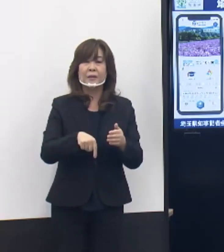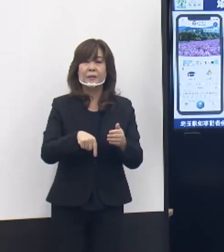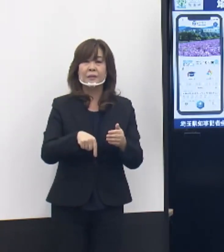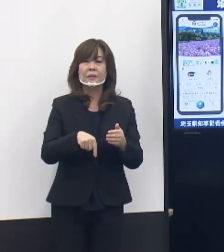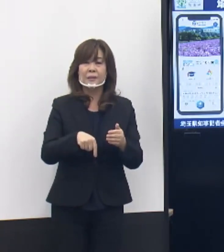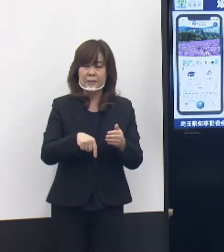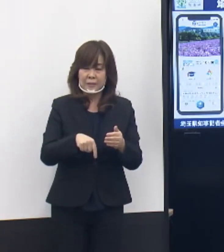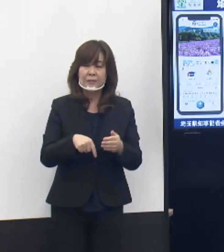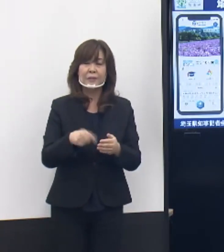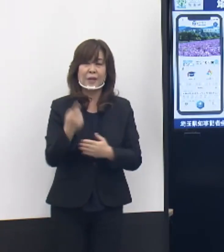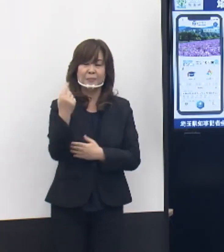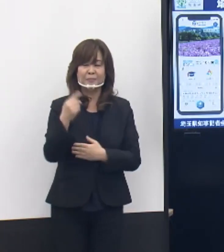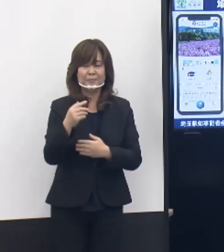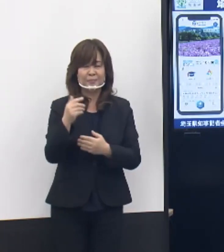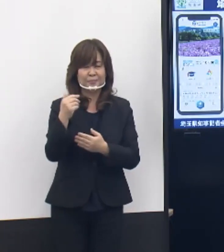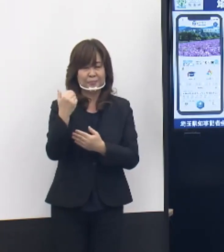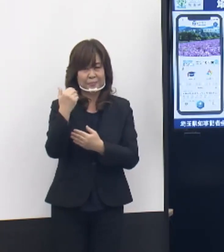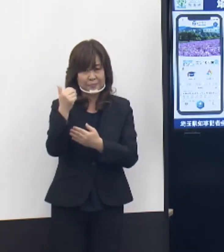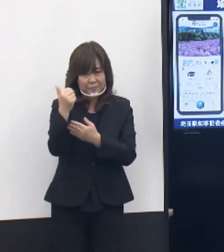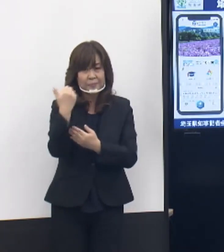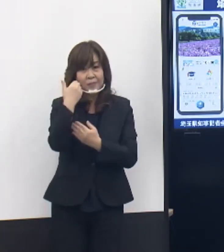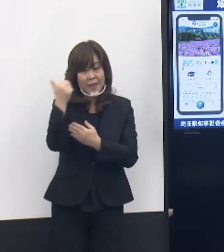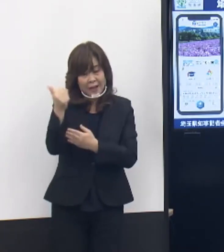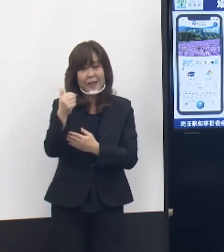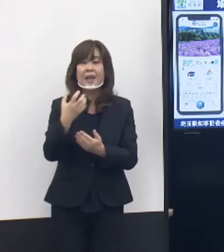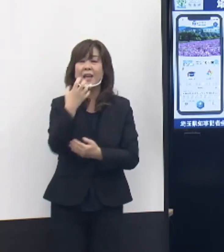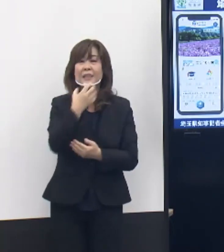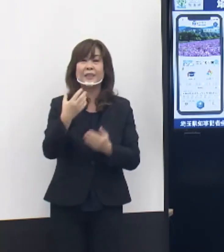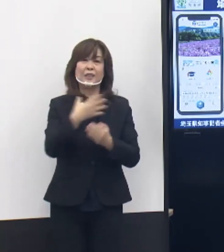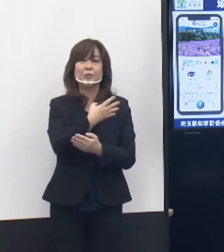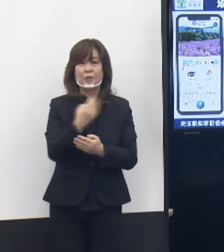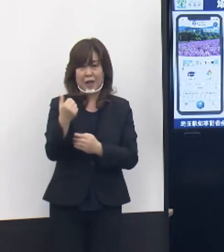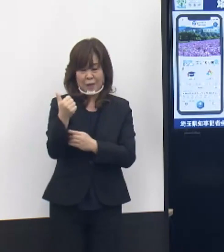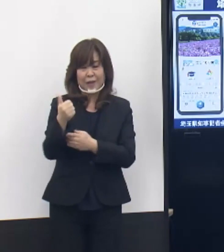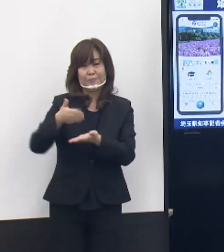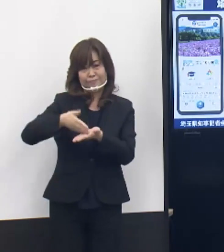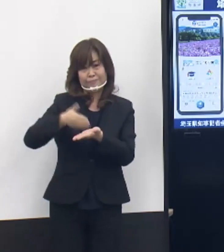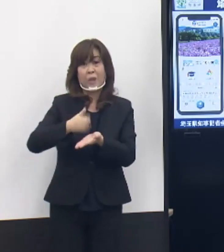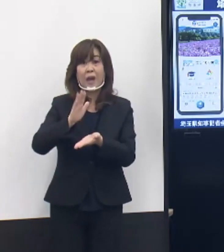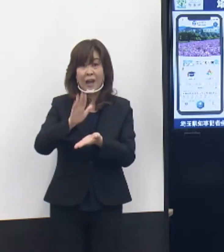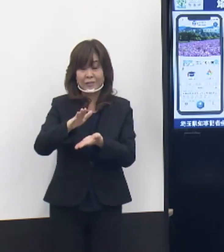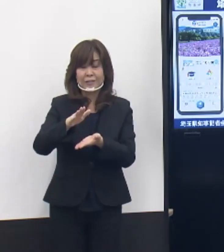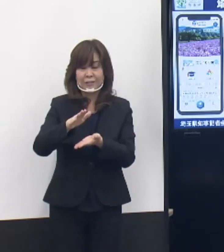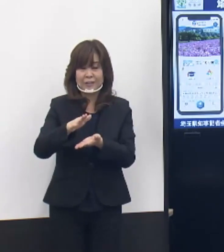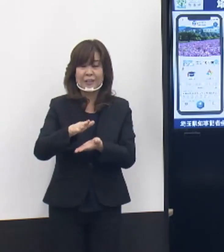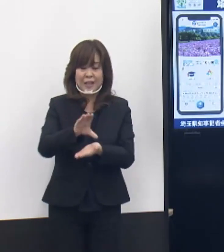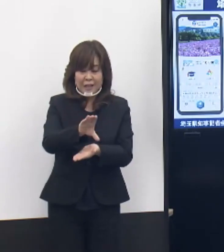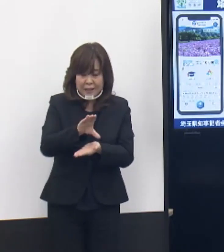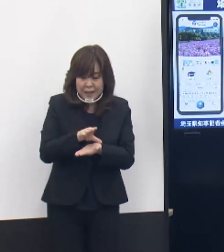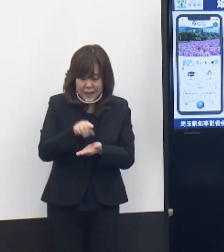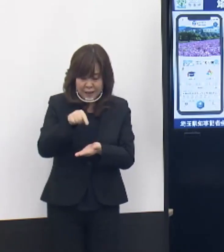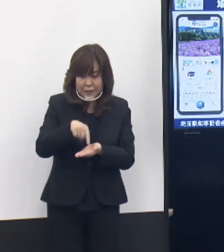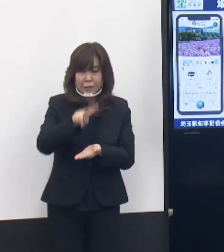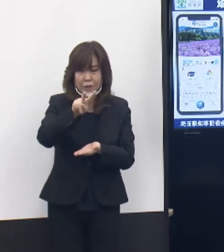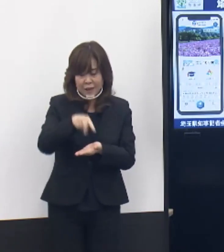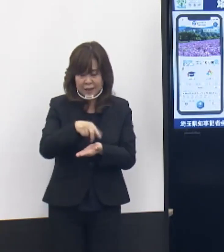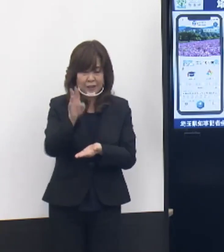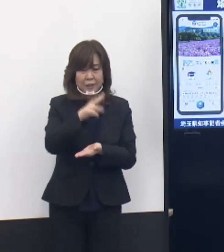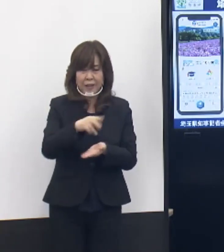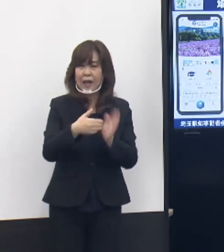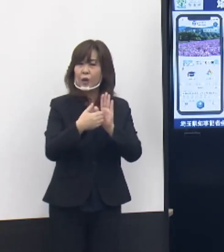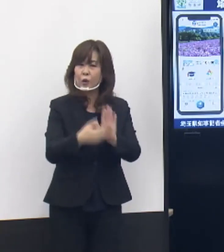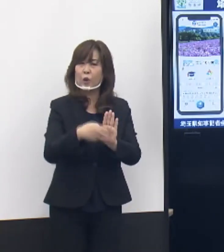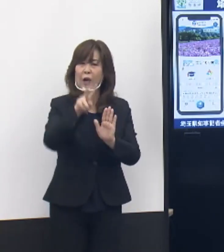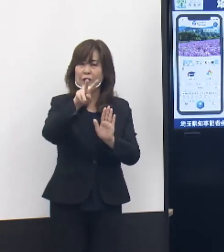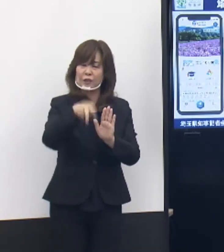は渋沢栄一郎がまさに論語とそろばんで述べたとおり、利益の利だけではなく断りの利も必要